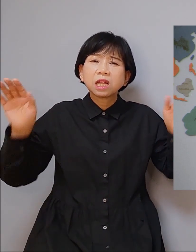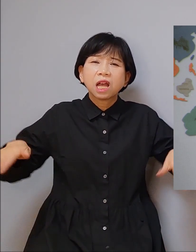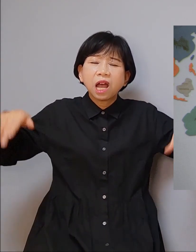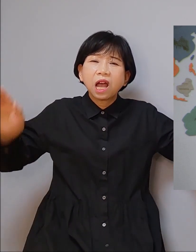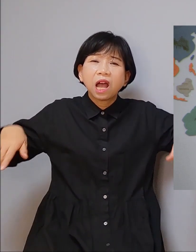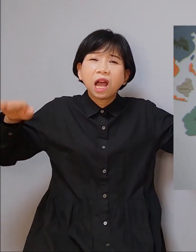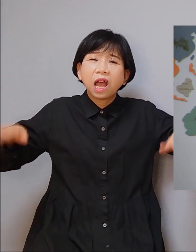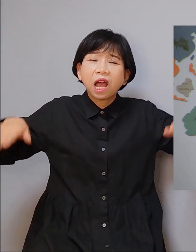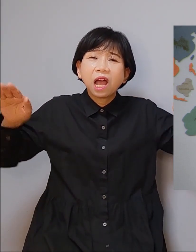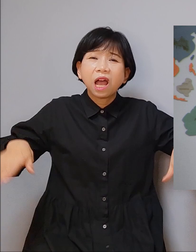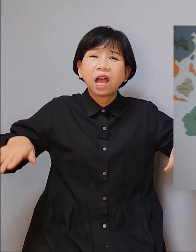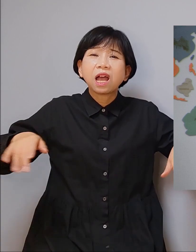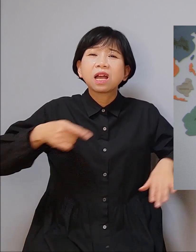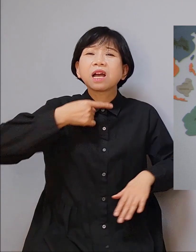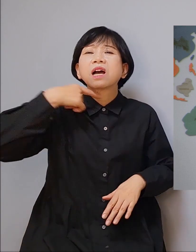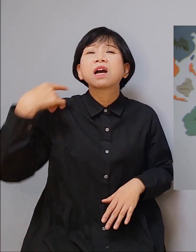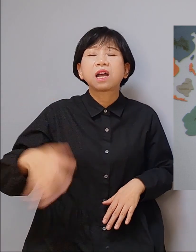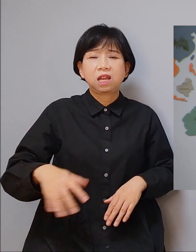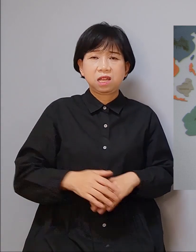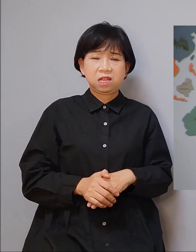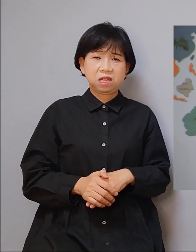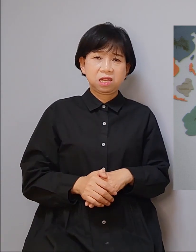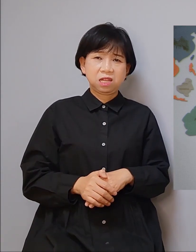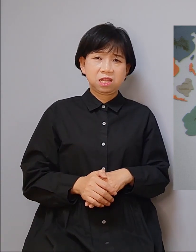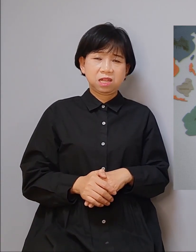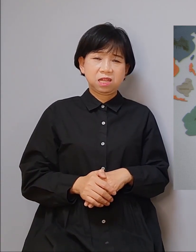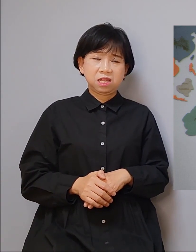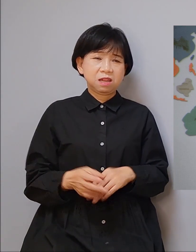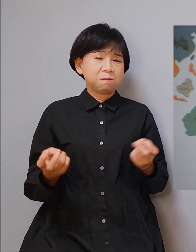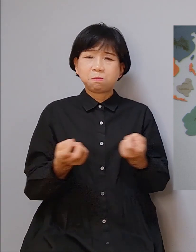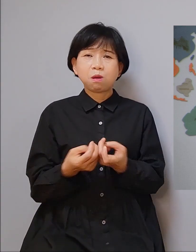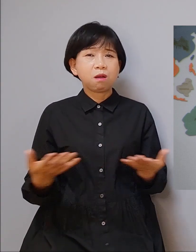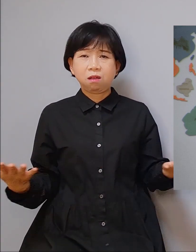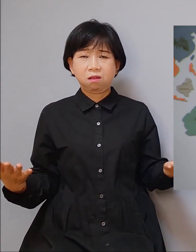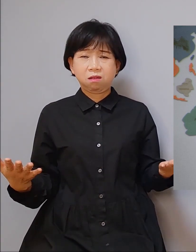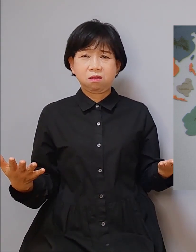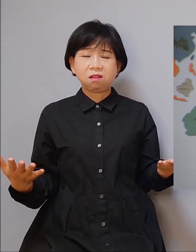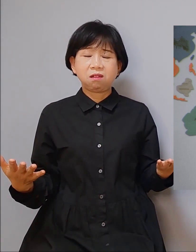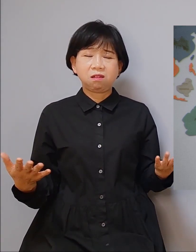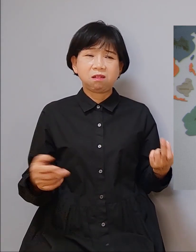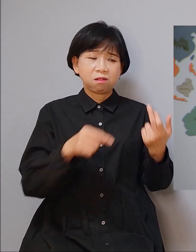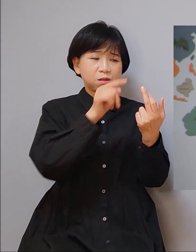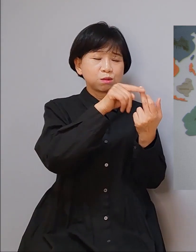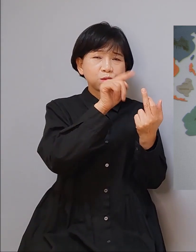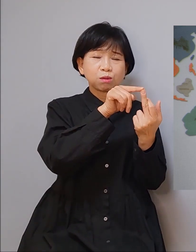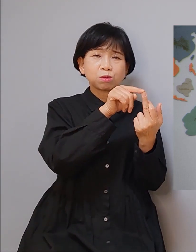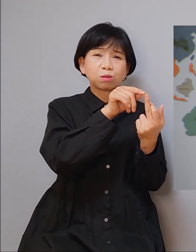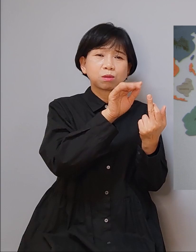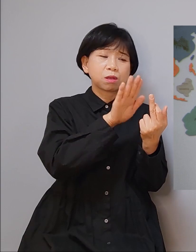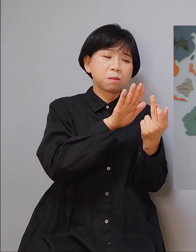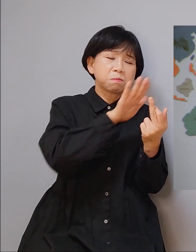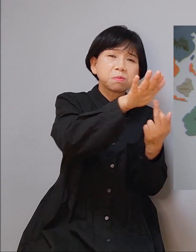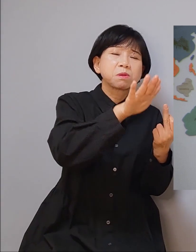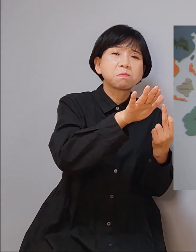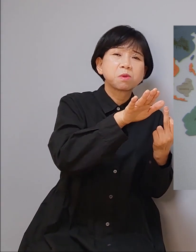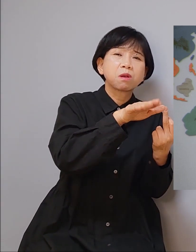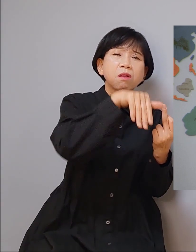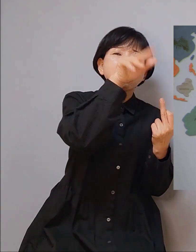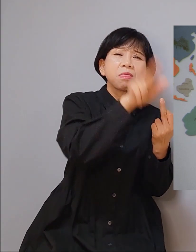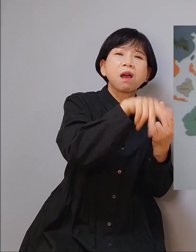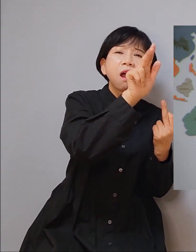없습니다. 나는 법을 모릅니다. 한 번에 바로 날아오는 독수리는 거의 없다고